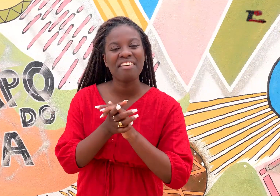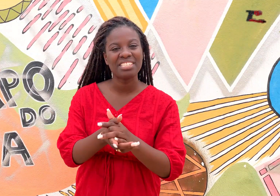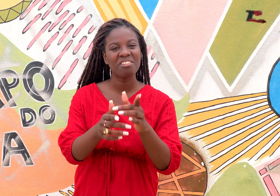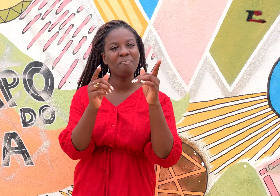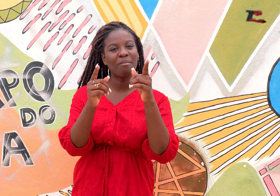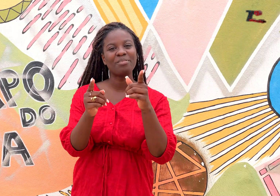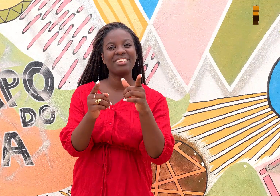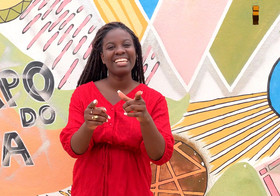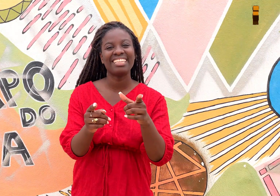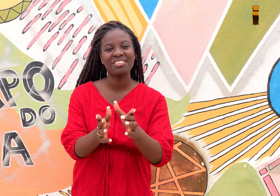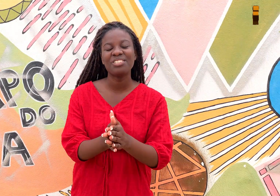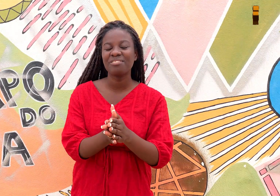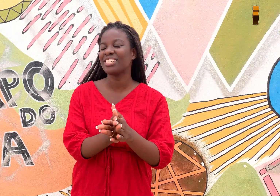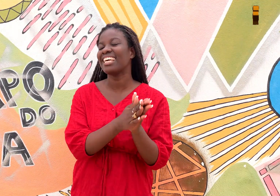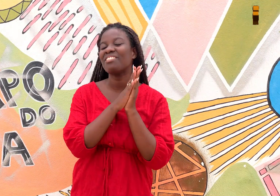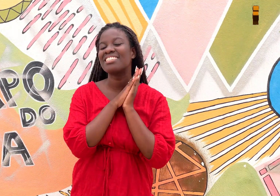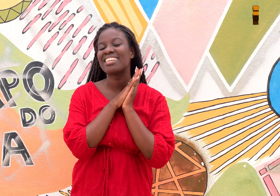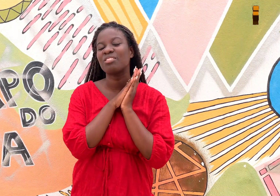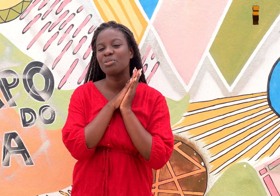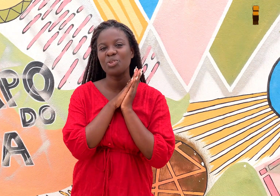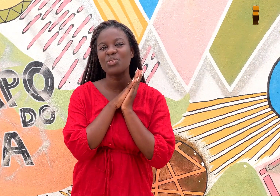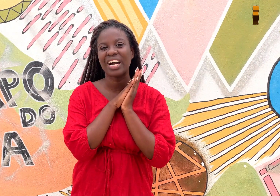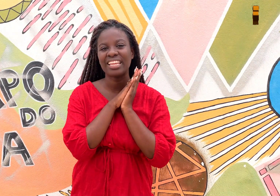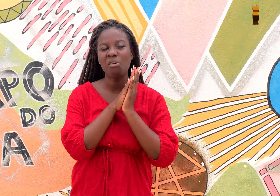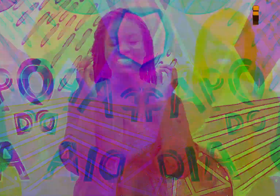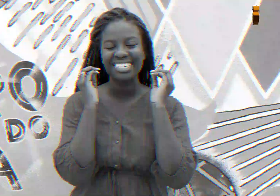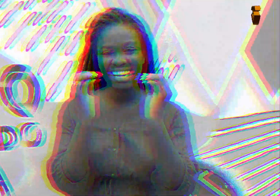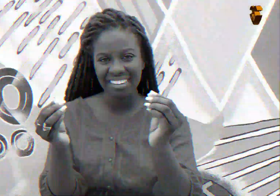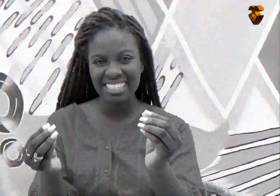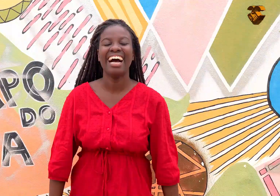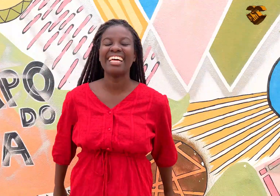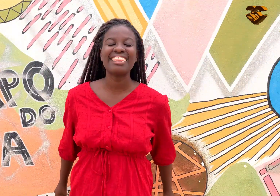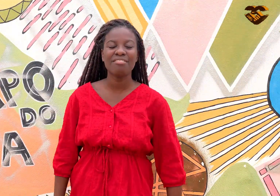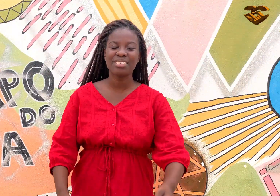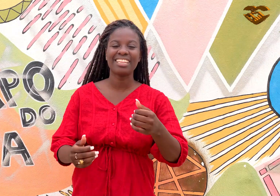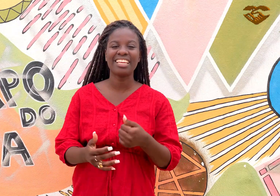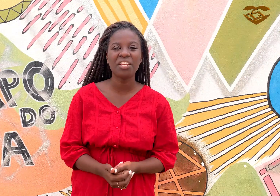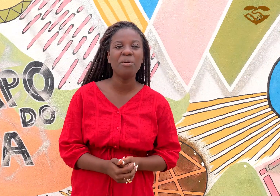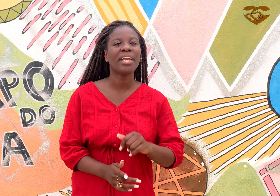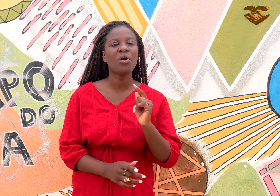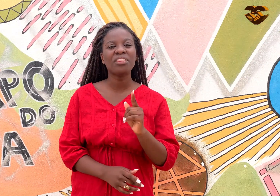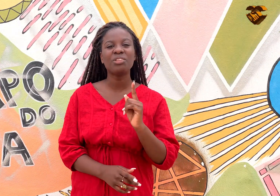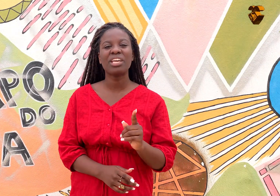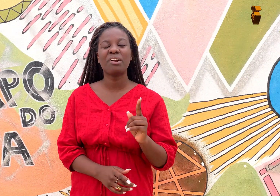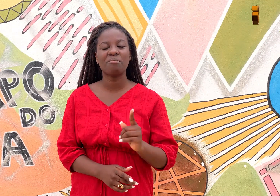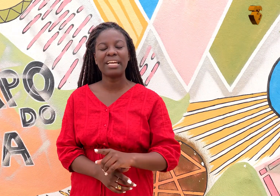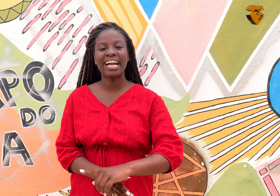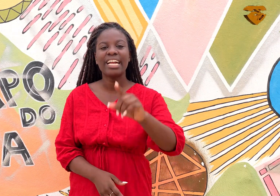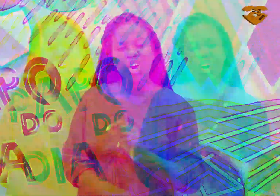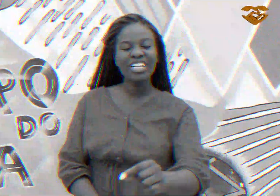esse vai ser o papo do dia de hoje. Você que não é inscrito no nosso canal, inscreva-se, ative o sininho e continue a acompanhar todas